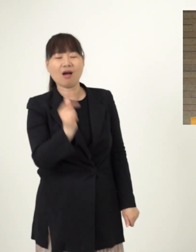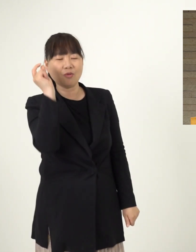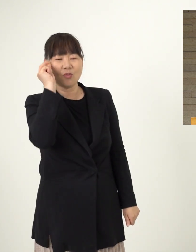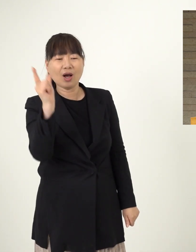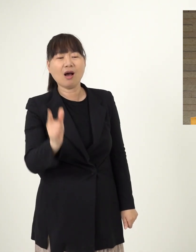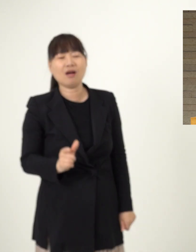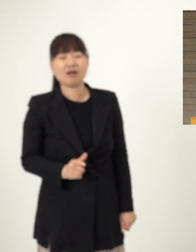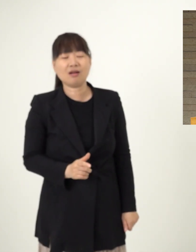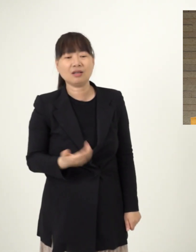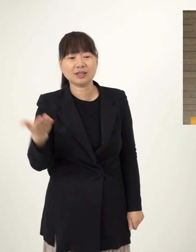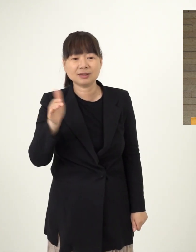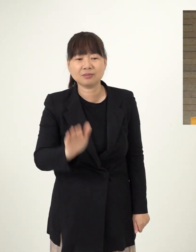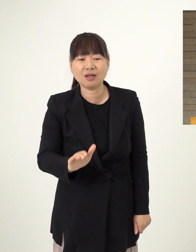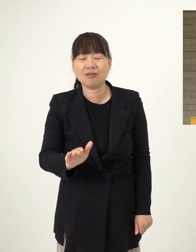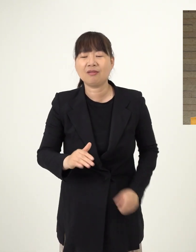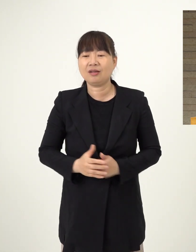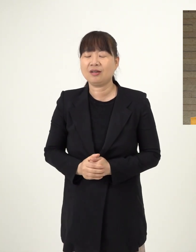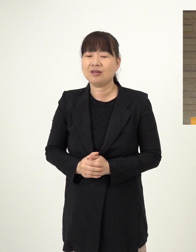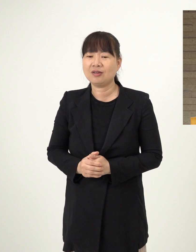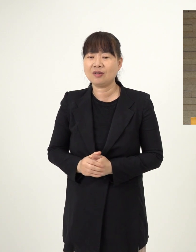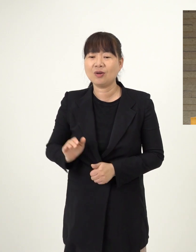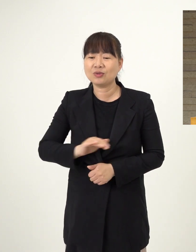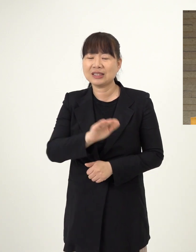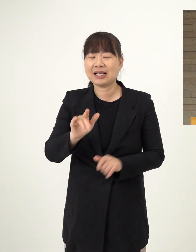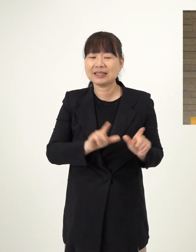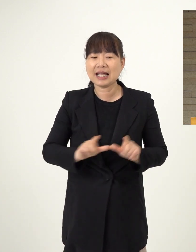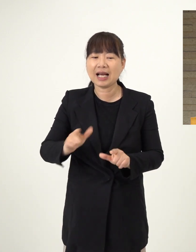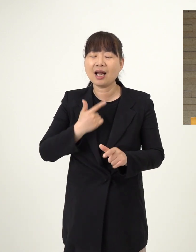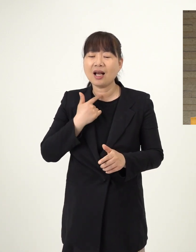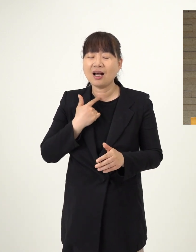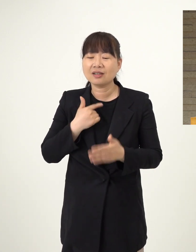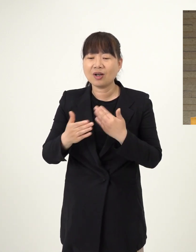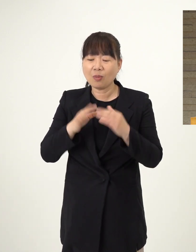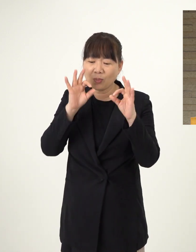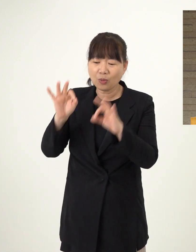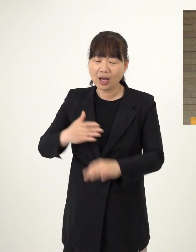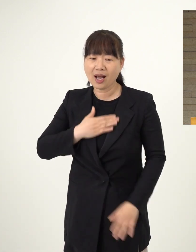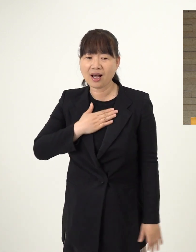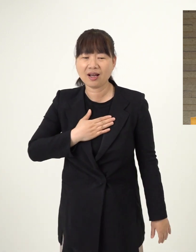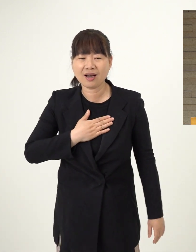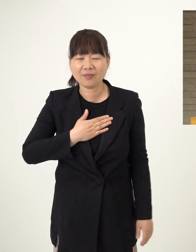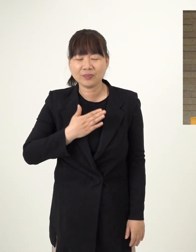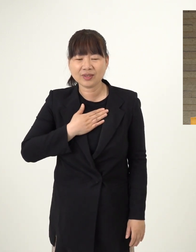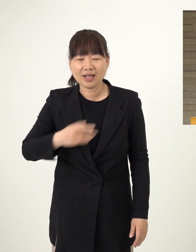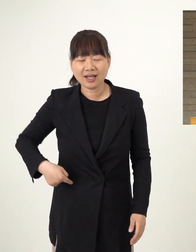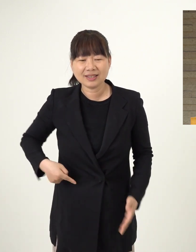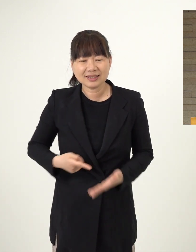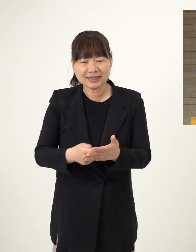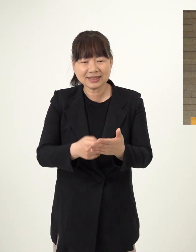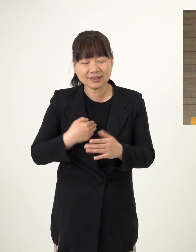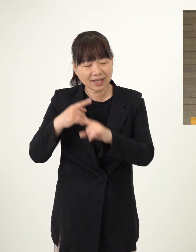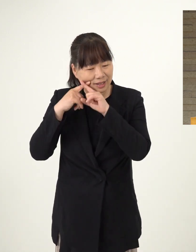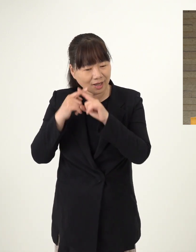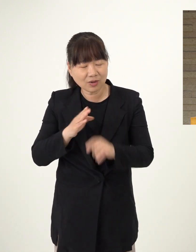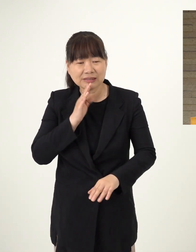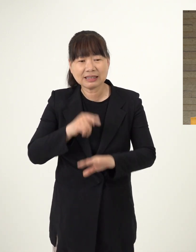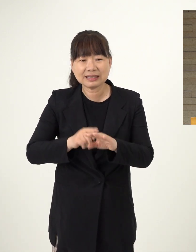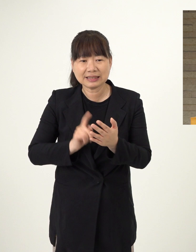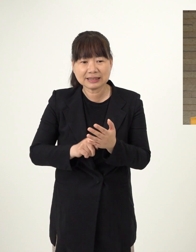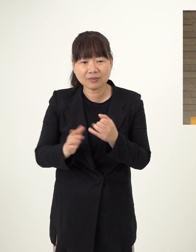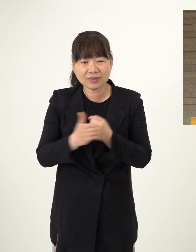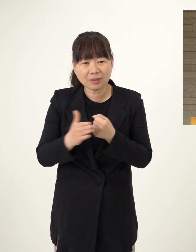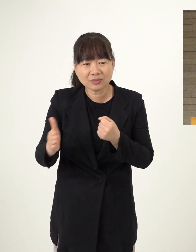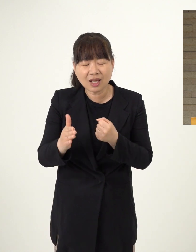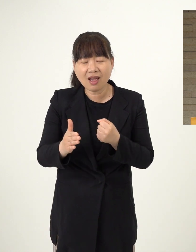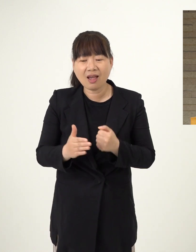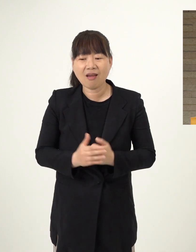그런데 우리가 살아보면 알잖아요. 내 의지나 내 각오, 내 진심이